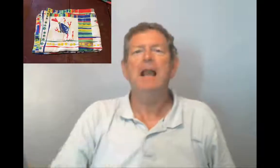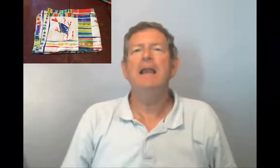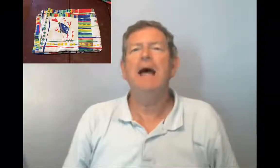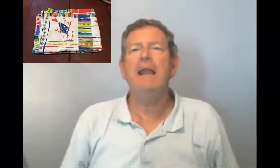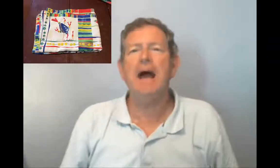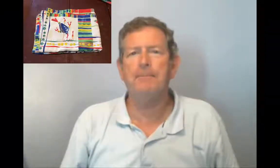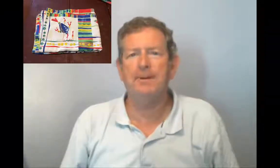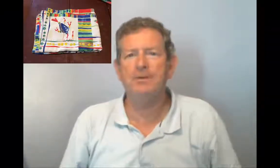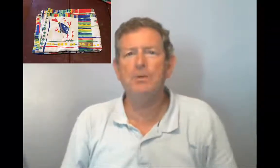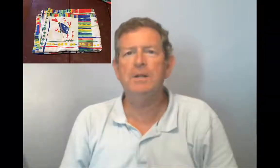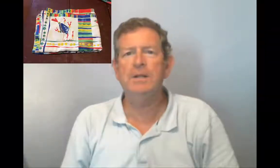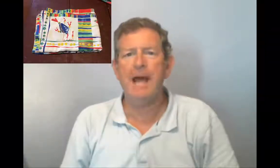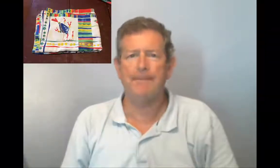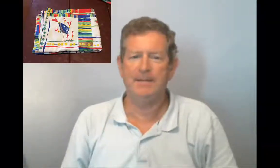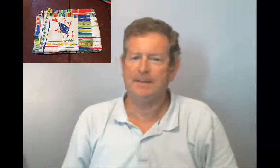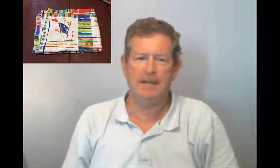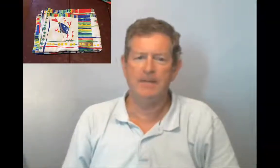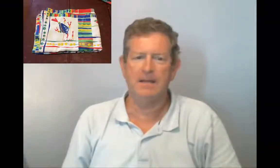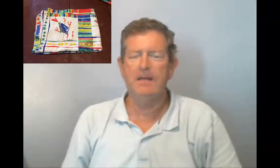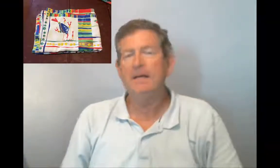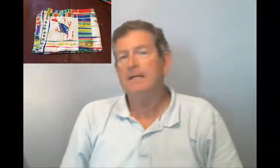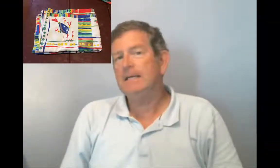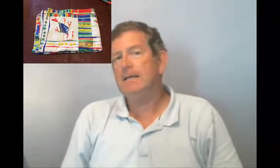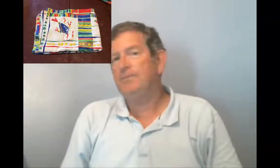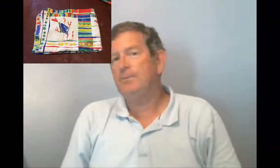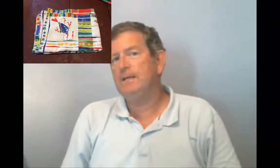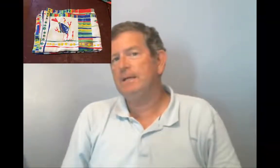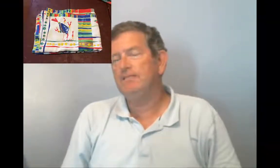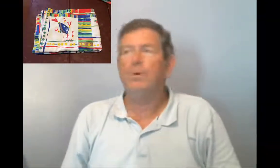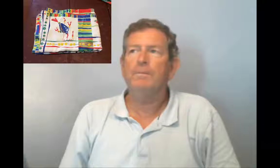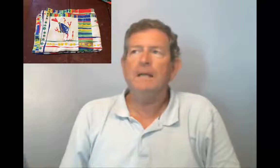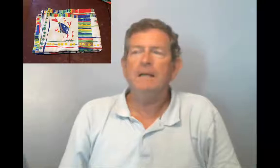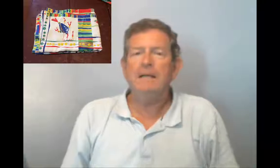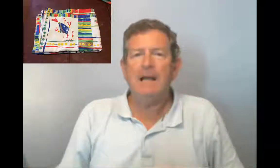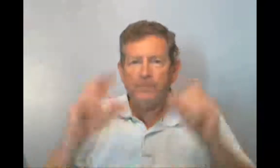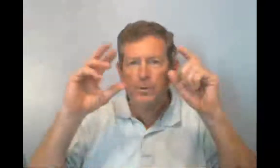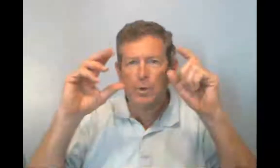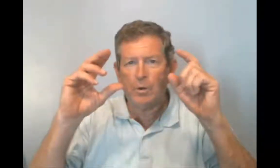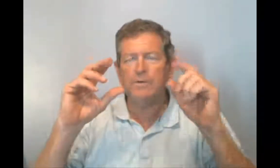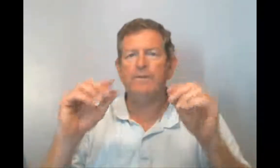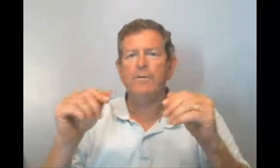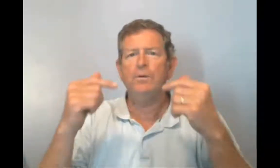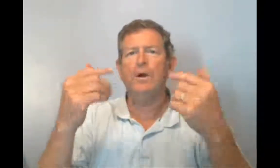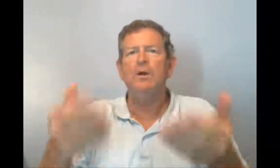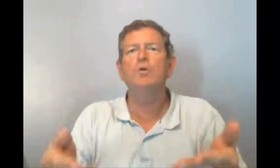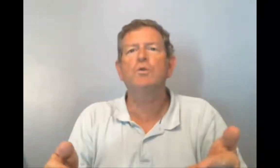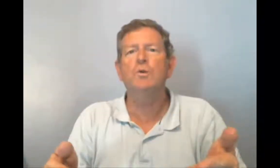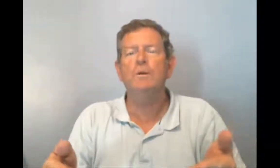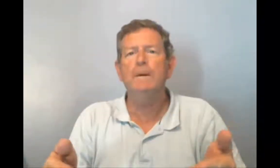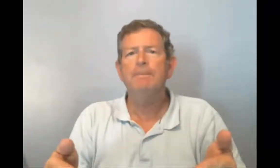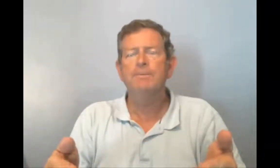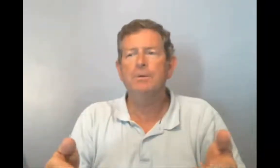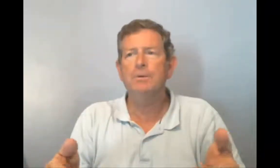La nappe, une nappe, très bien. Et puis, la photo que vous avez vue dans la leçon